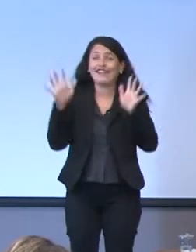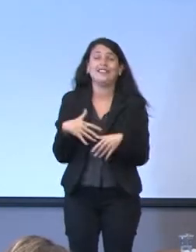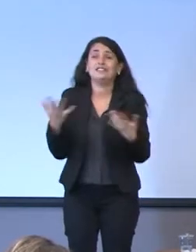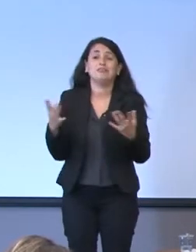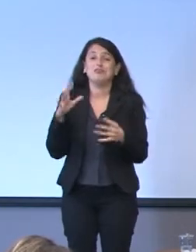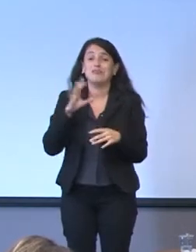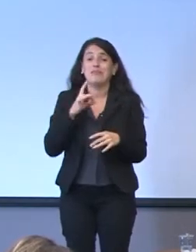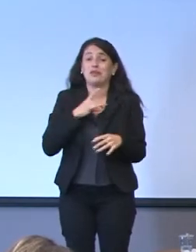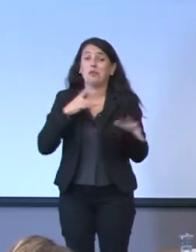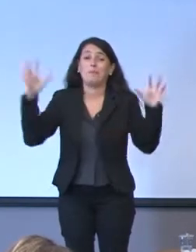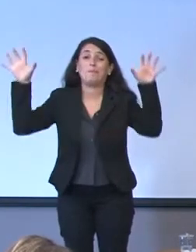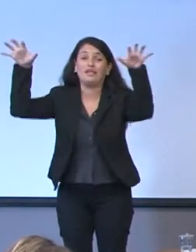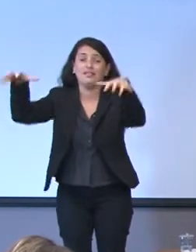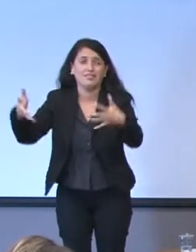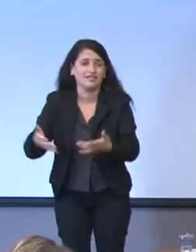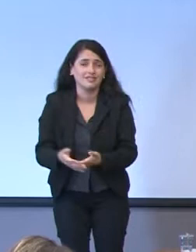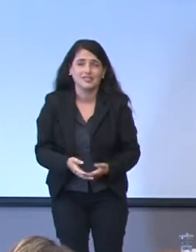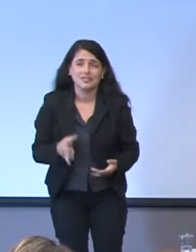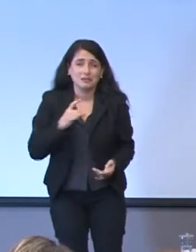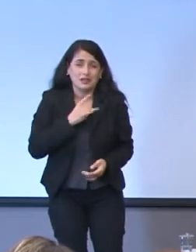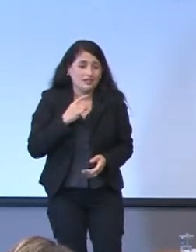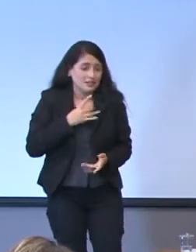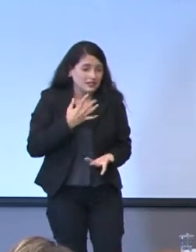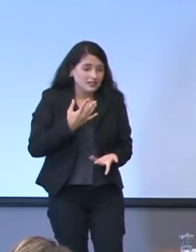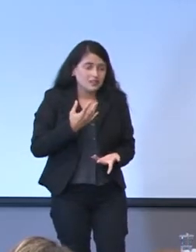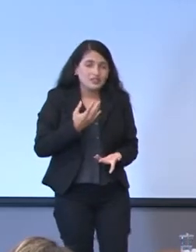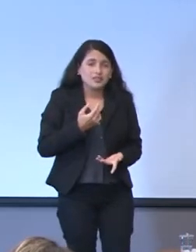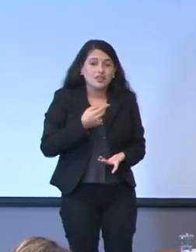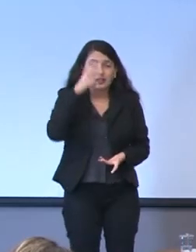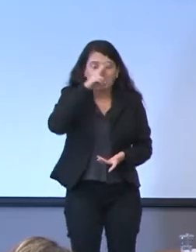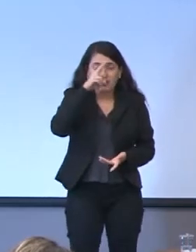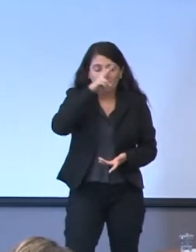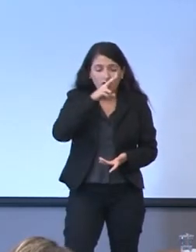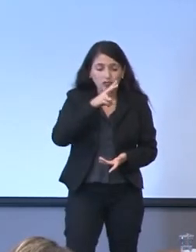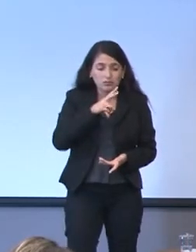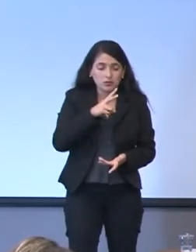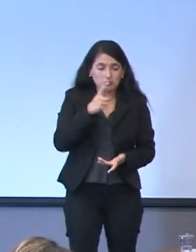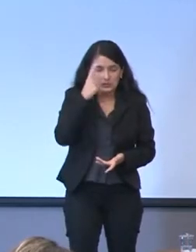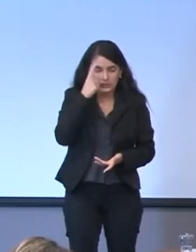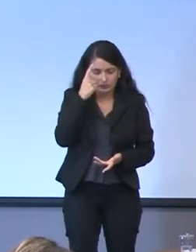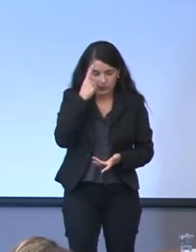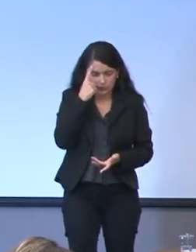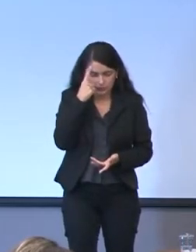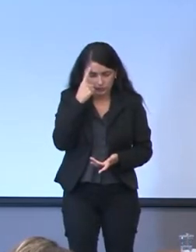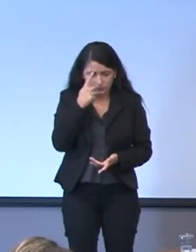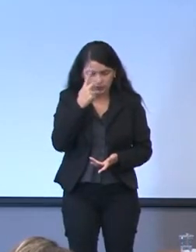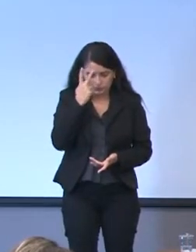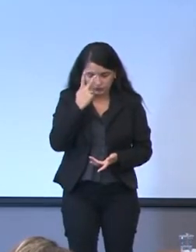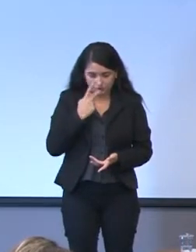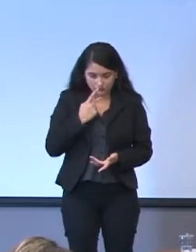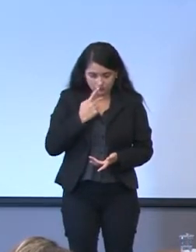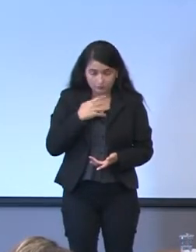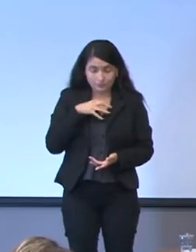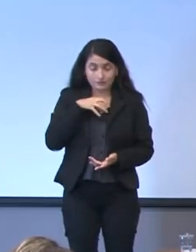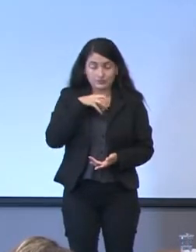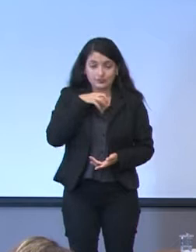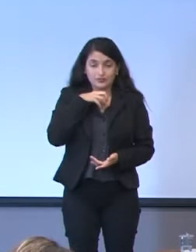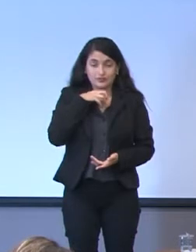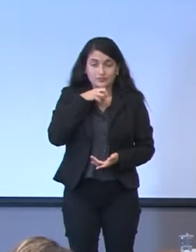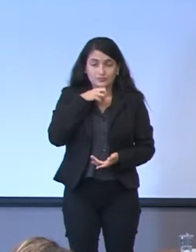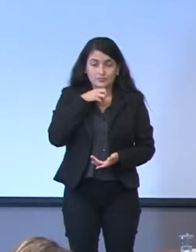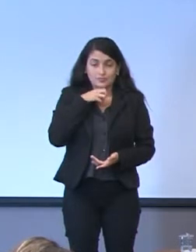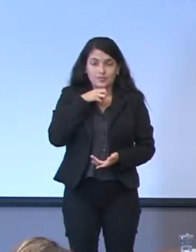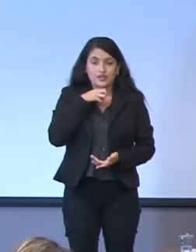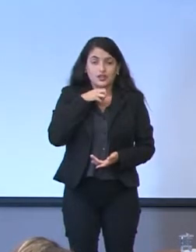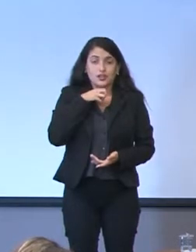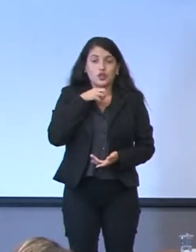medo do bicho, enfim. E só lembro que tinha mais um pensamento meu era constante: respira fundo, que um